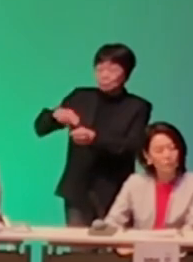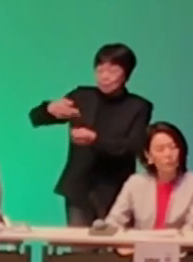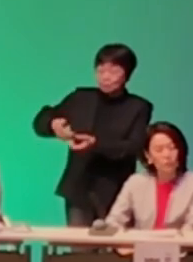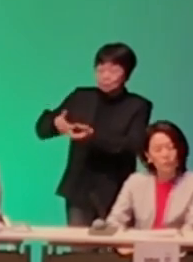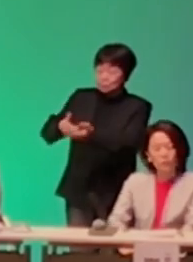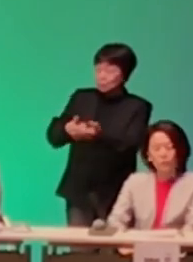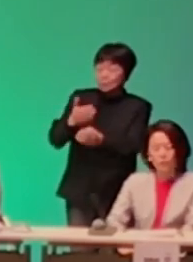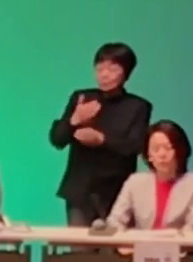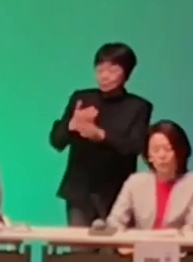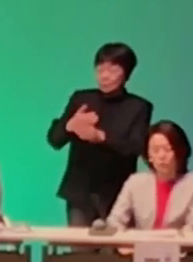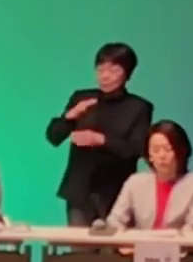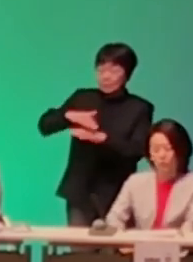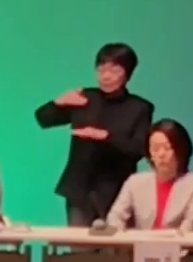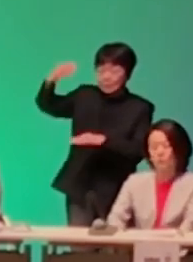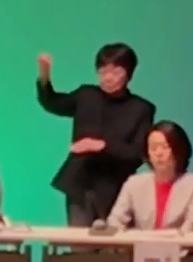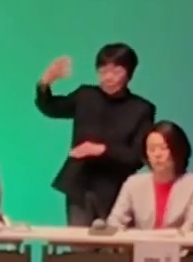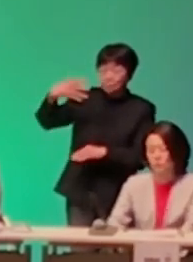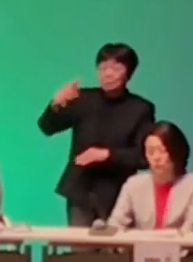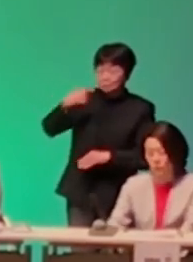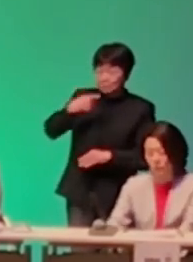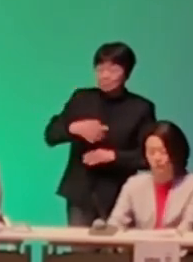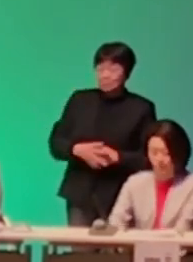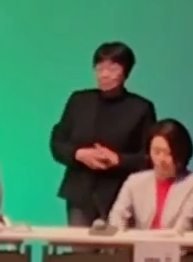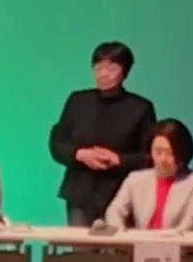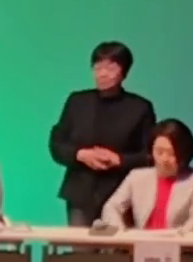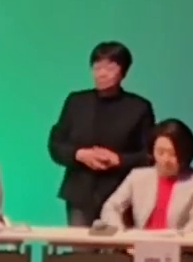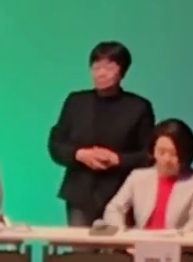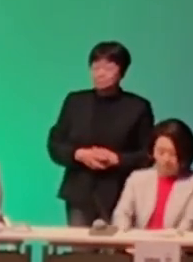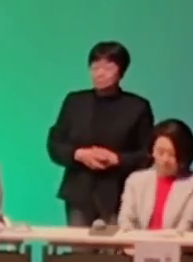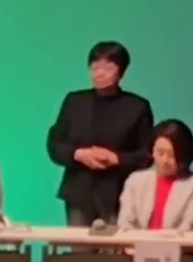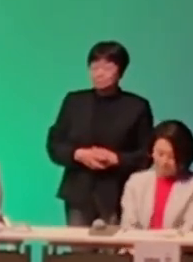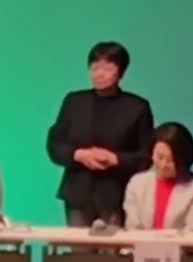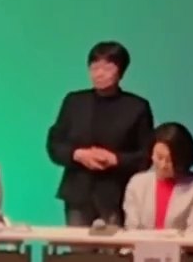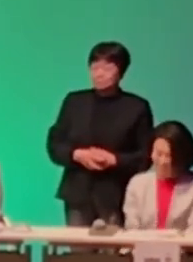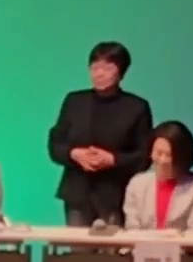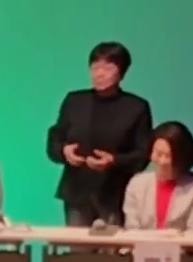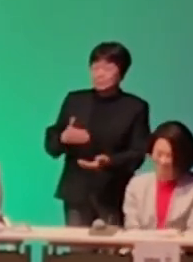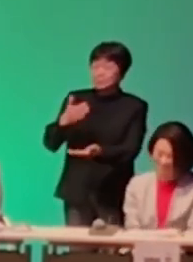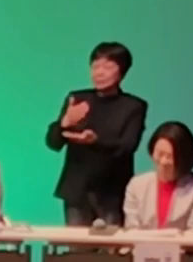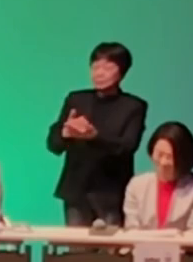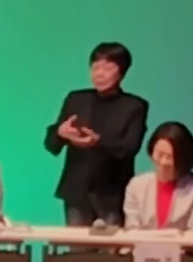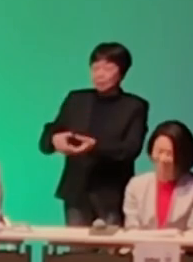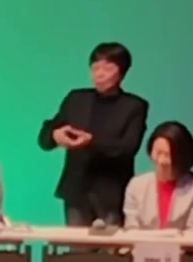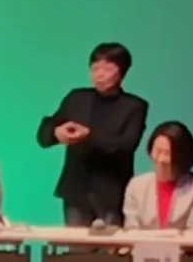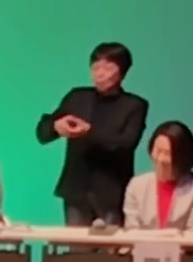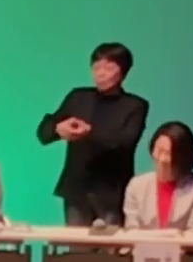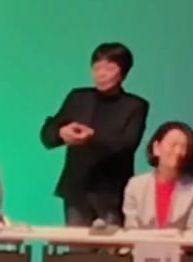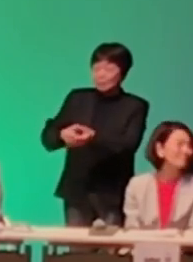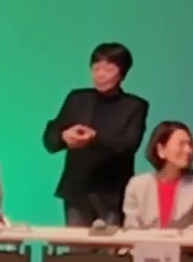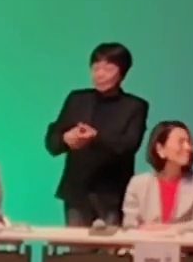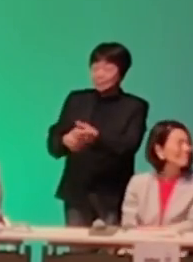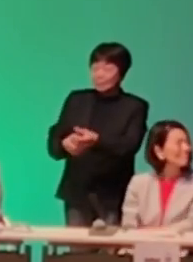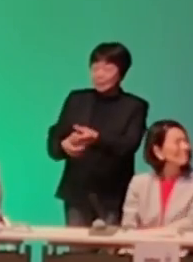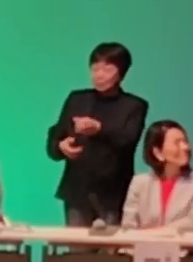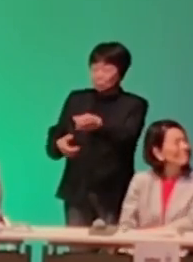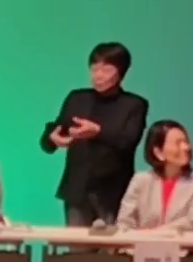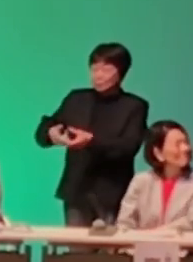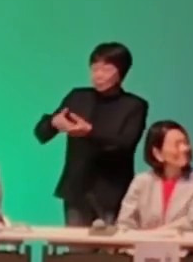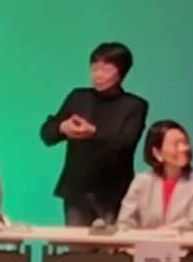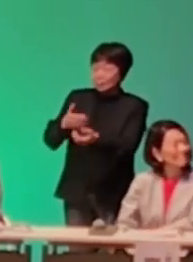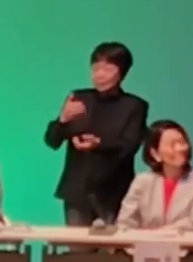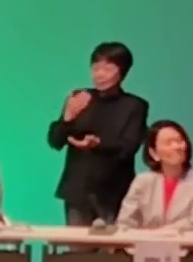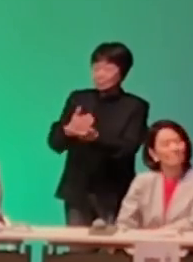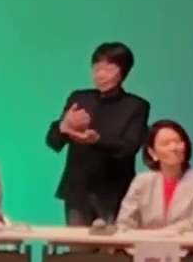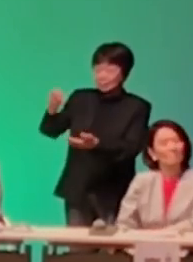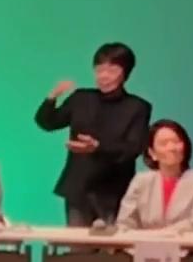いと、でそれの分かりやすい一つの行動パターンとしてあまりおしゃくに回るなというような、そういう言い方をしてくれたのかな